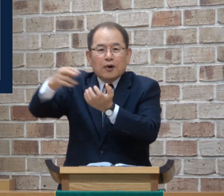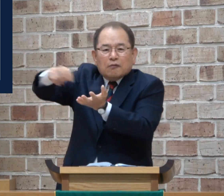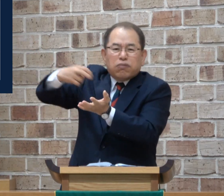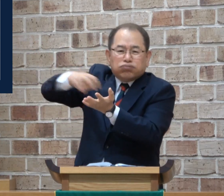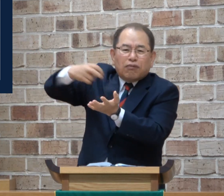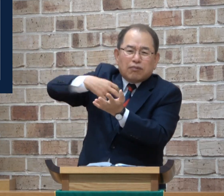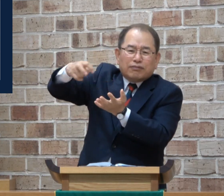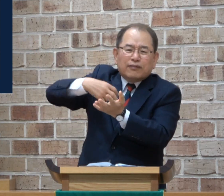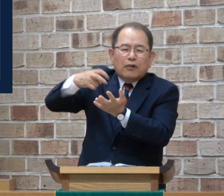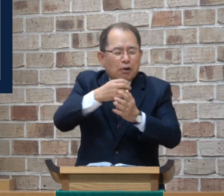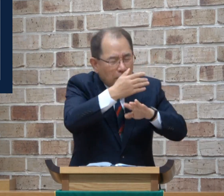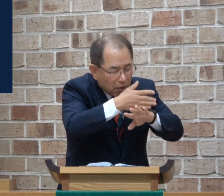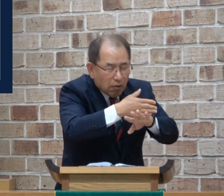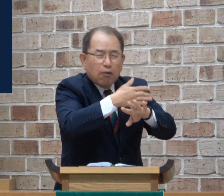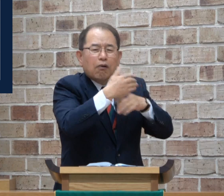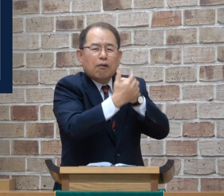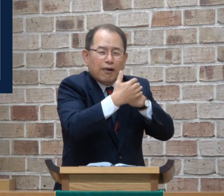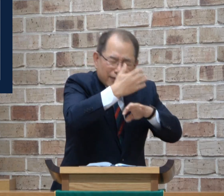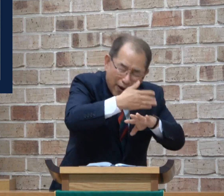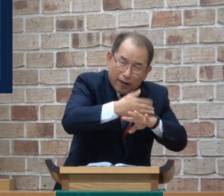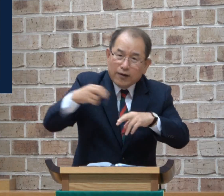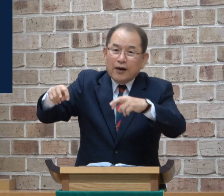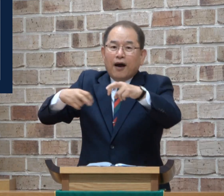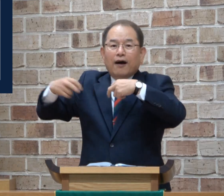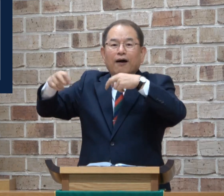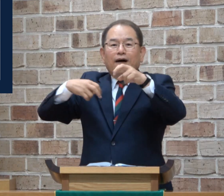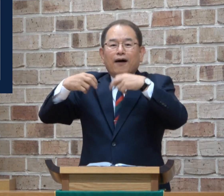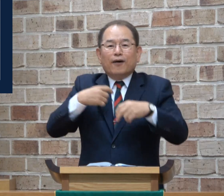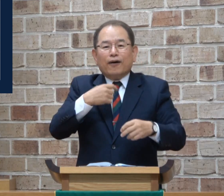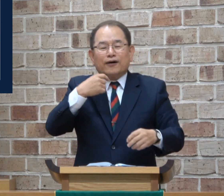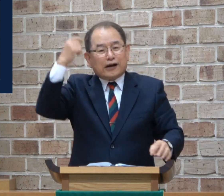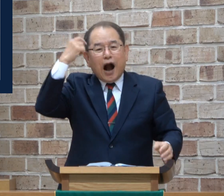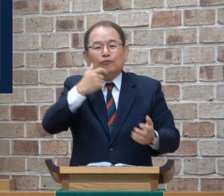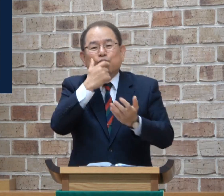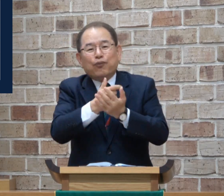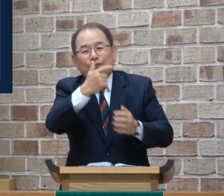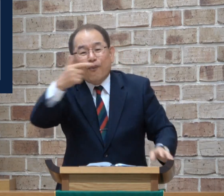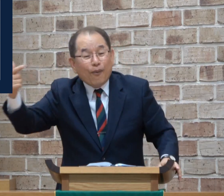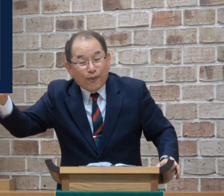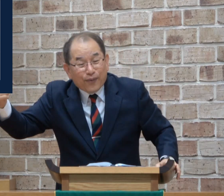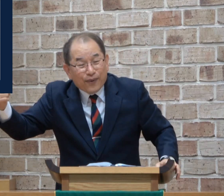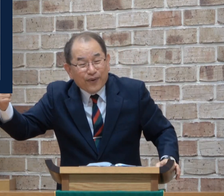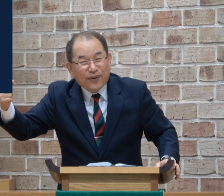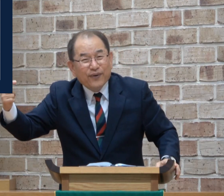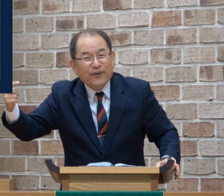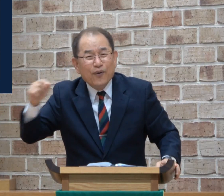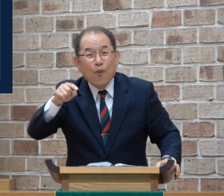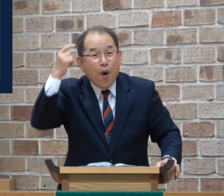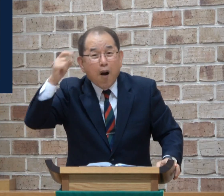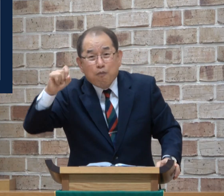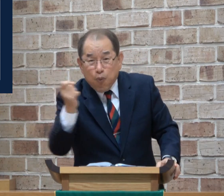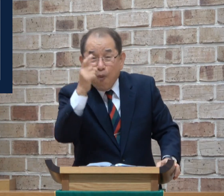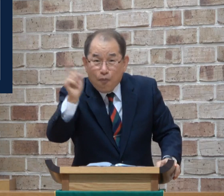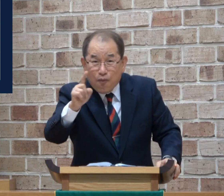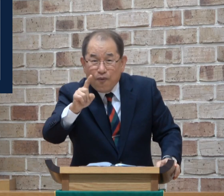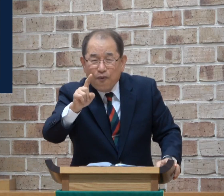있습니다. 정말 감동이 큽니다. 그것은 코로나 때문에 생긴 일입니다.